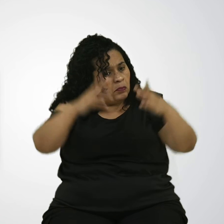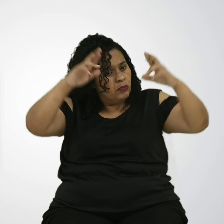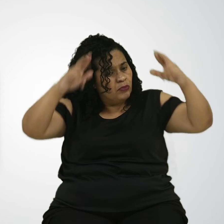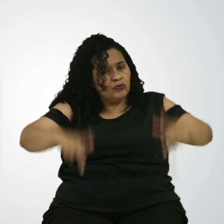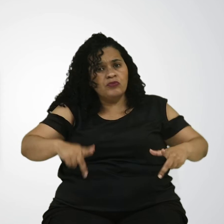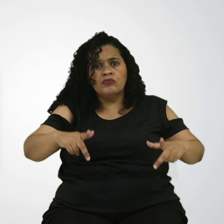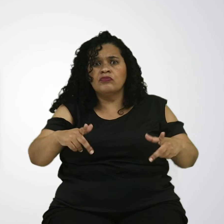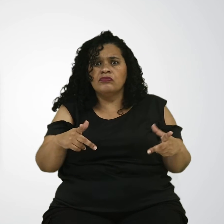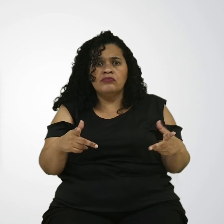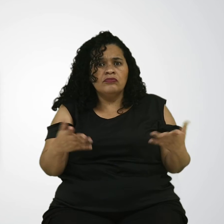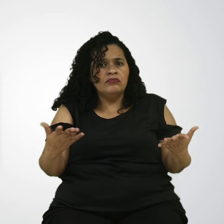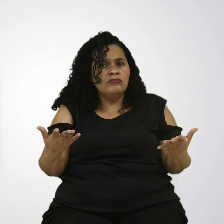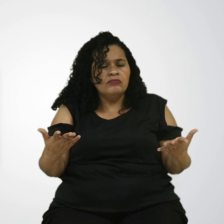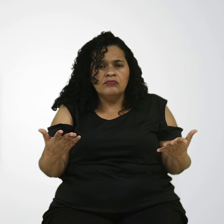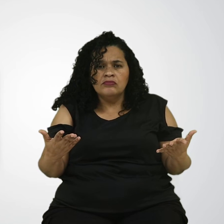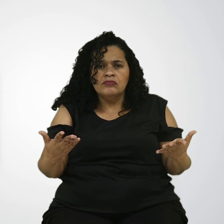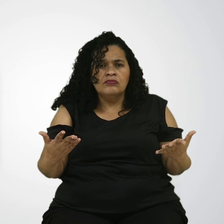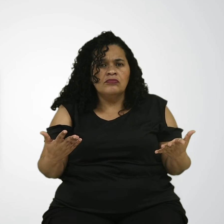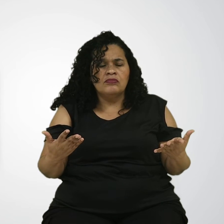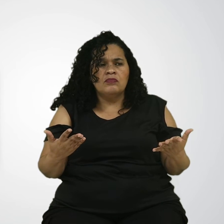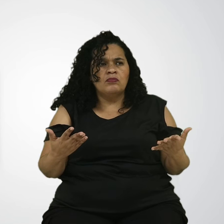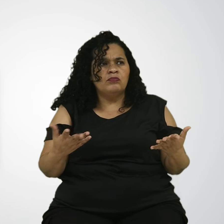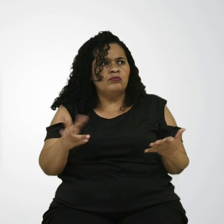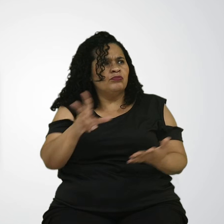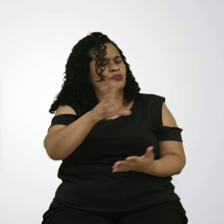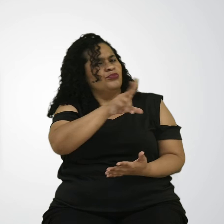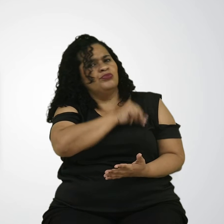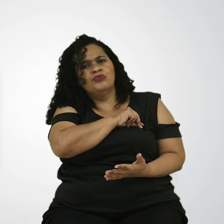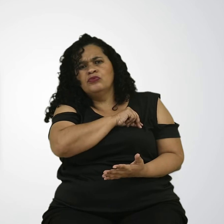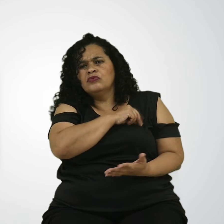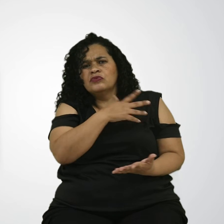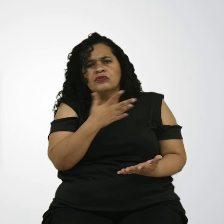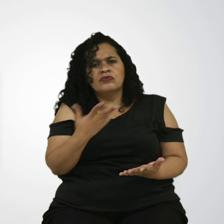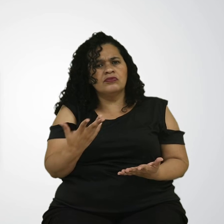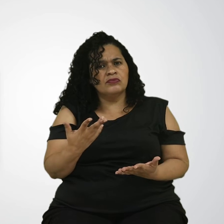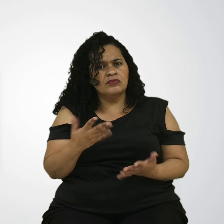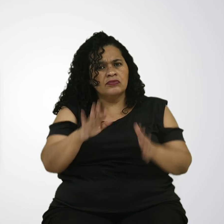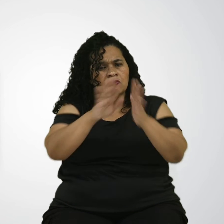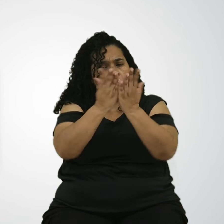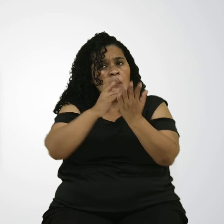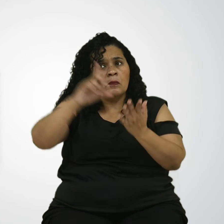os meus pais nos criaram, eu não vejo muita diferença daquilo que a Bíblia ensina.